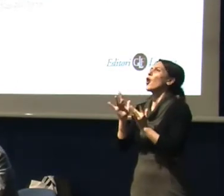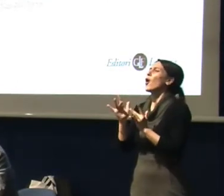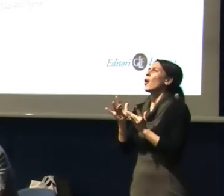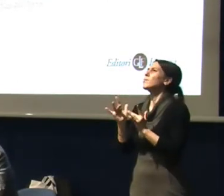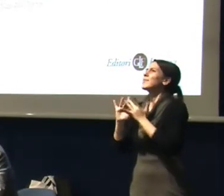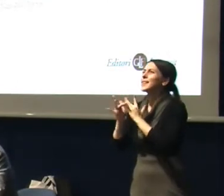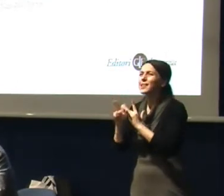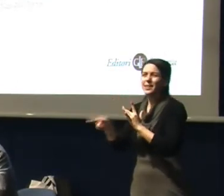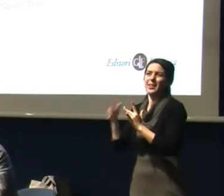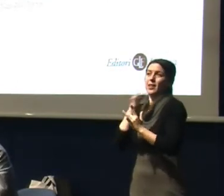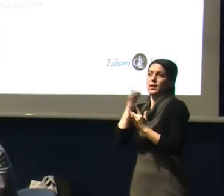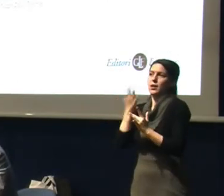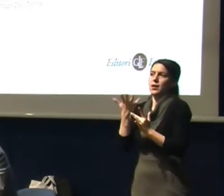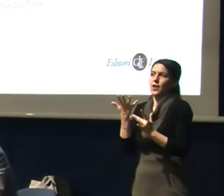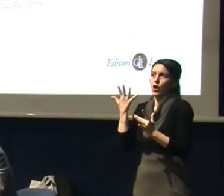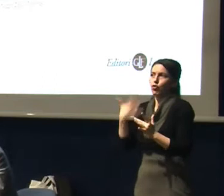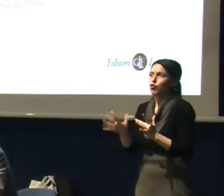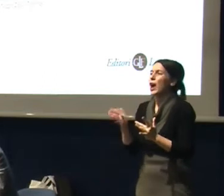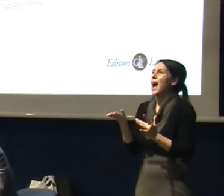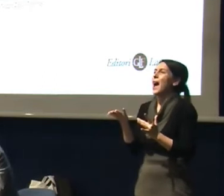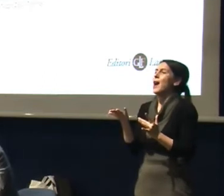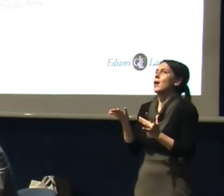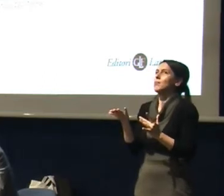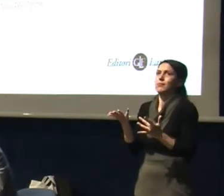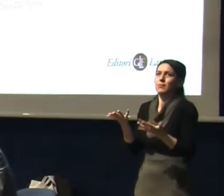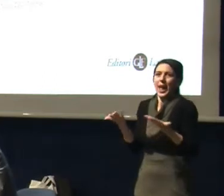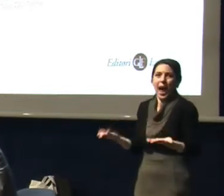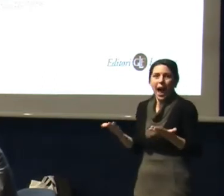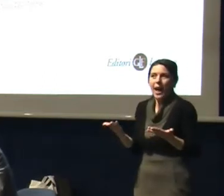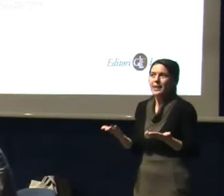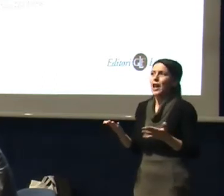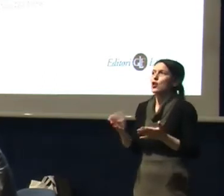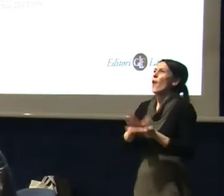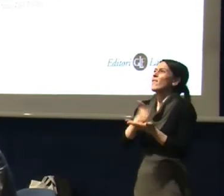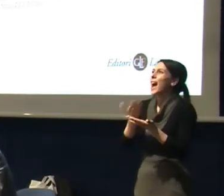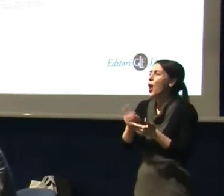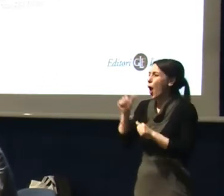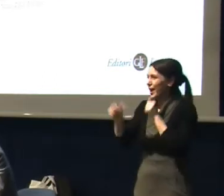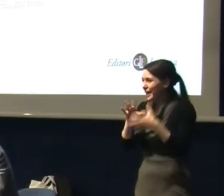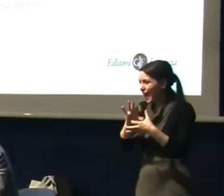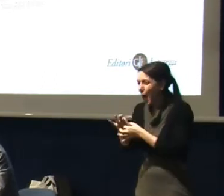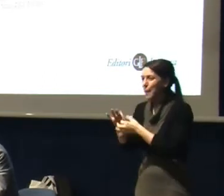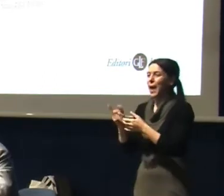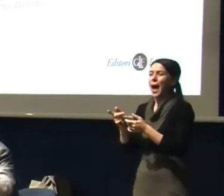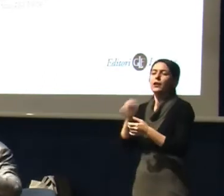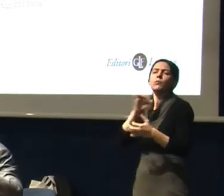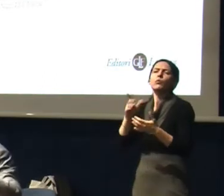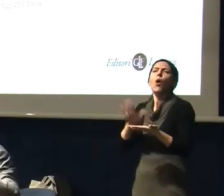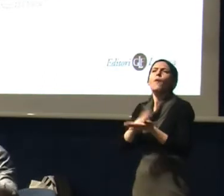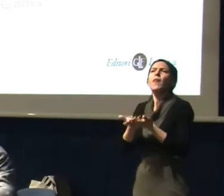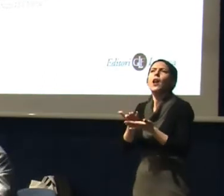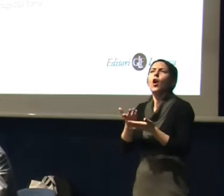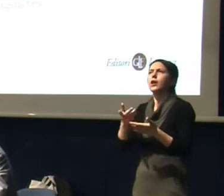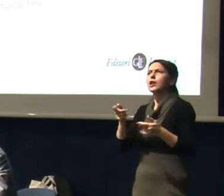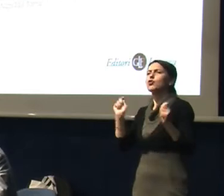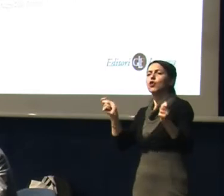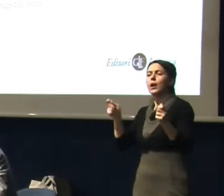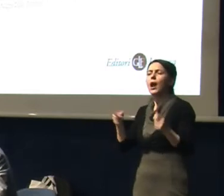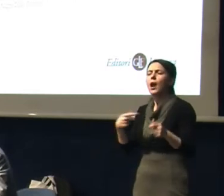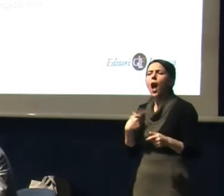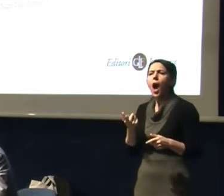i valori metto tra virgolette questa parola ai quali siamo abituati a pensare quando pensiamo al giornalismo partisse da una citazione